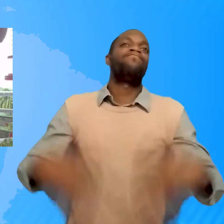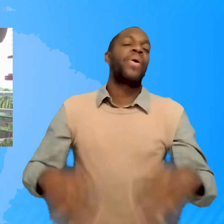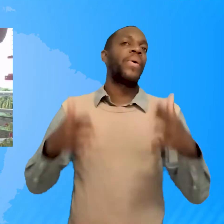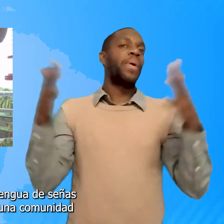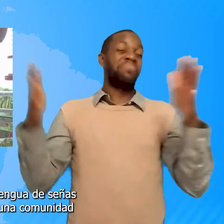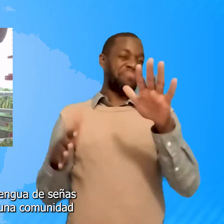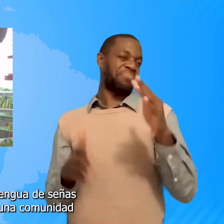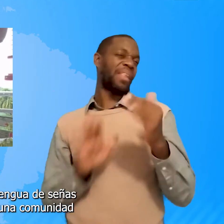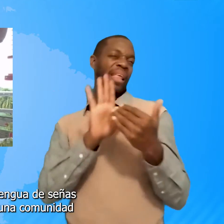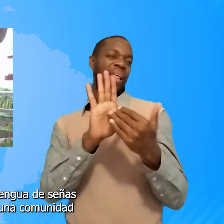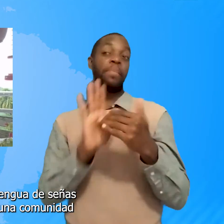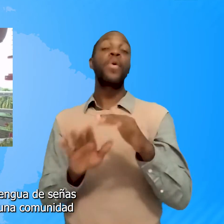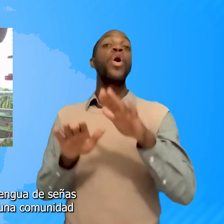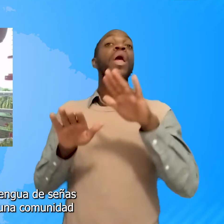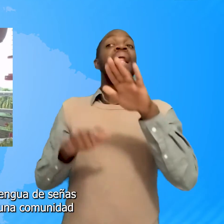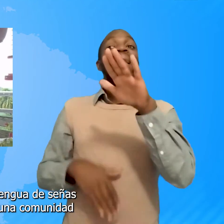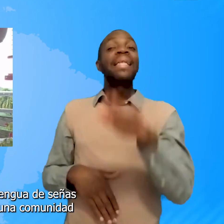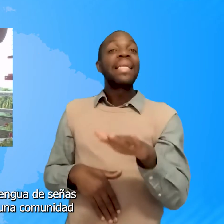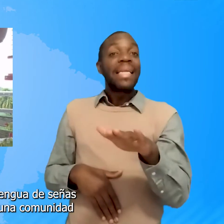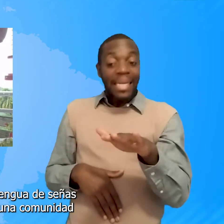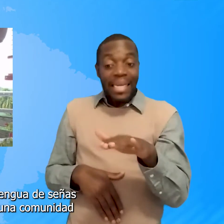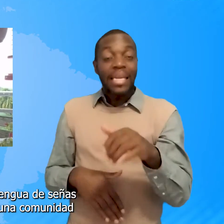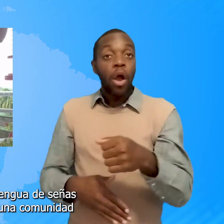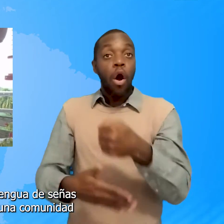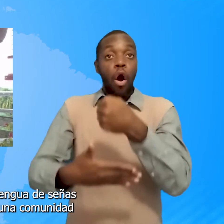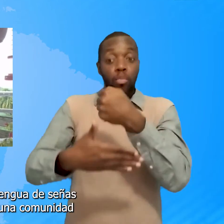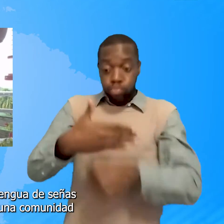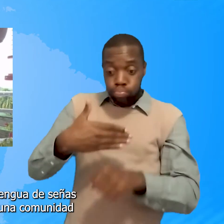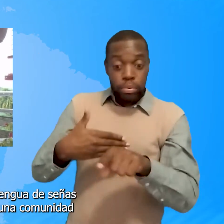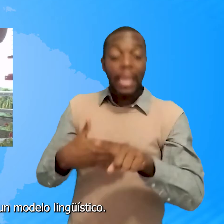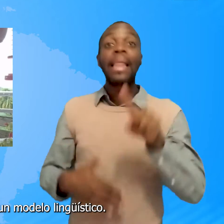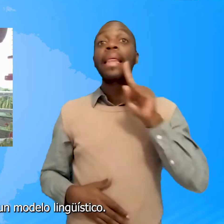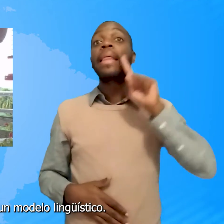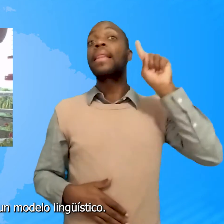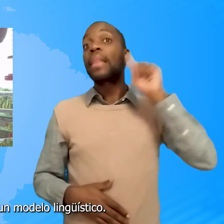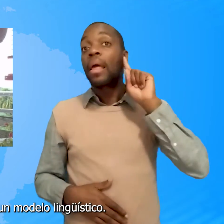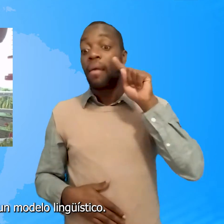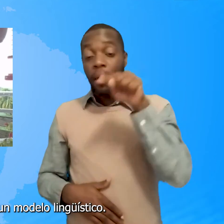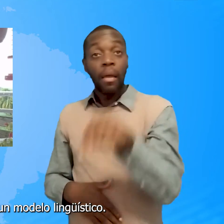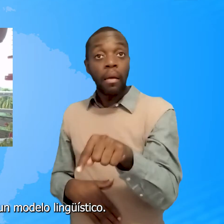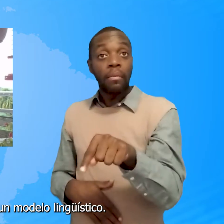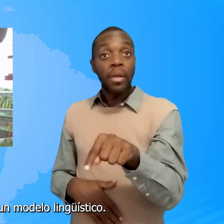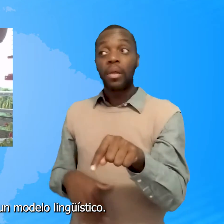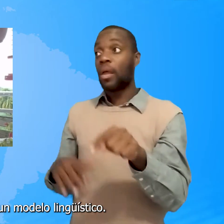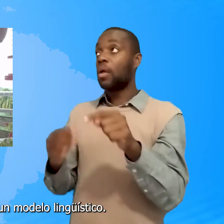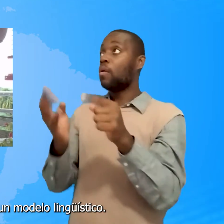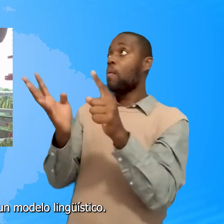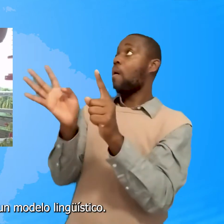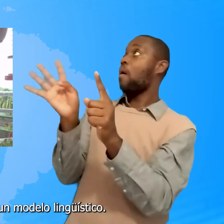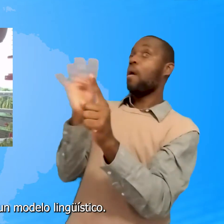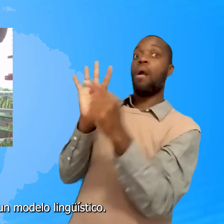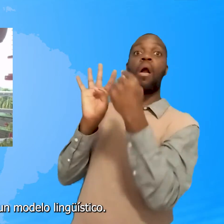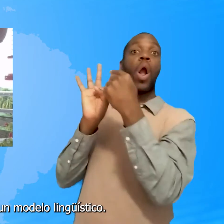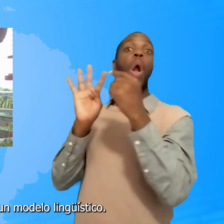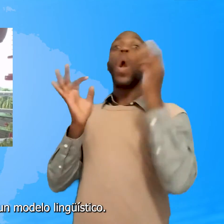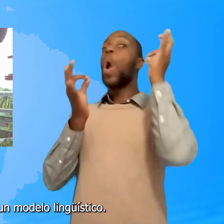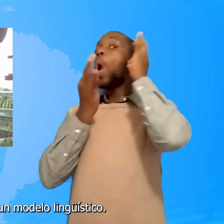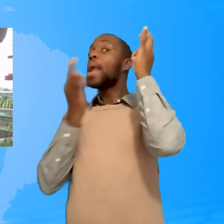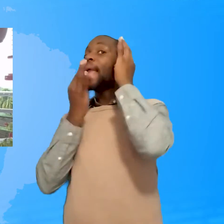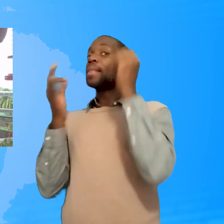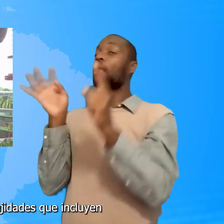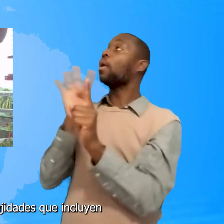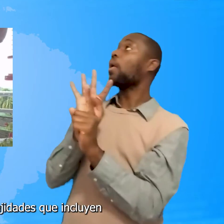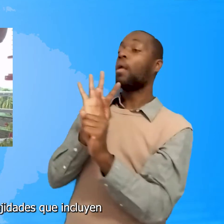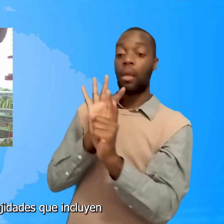oyente, no adquiere la lengua de señas hasta llegar a una comunidad donde aprende, tiene un modelo